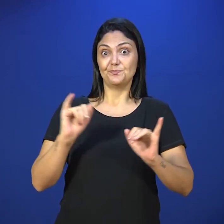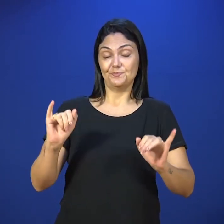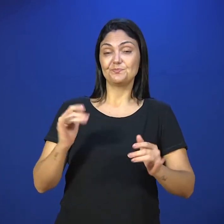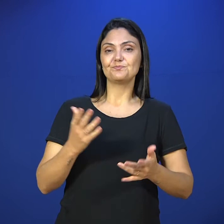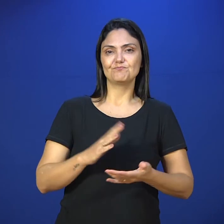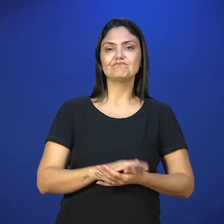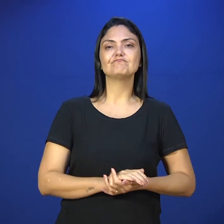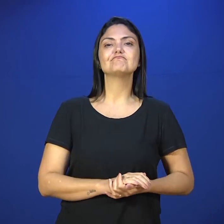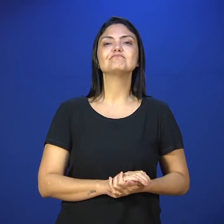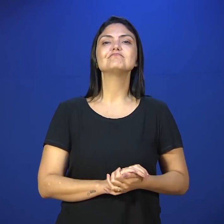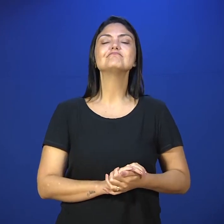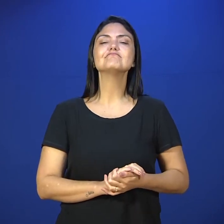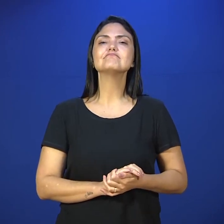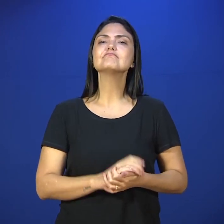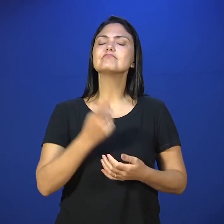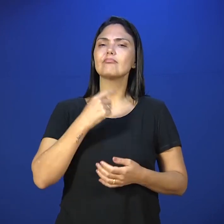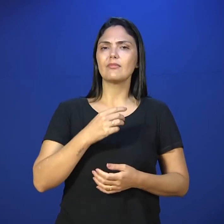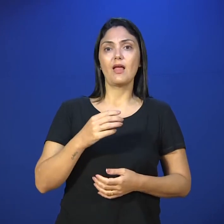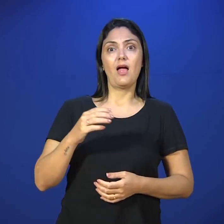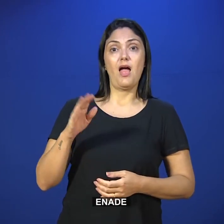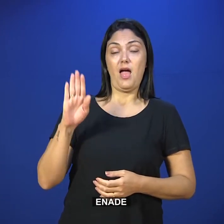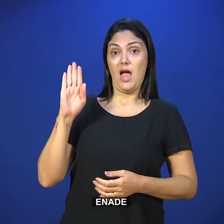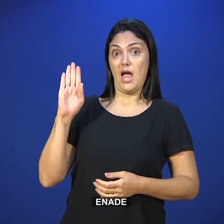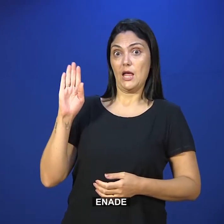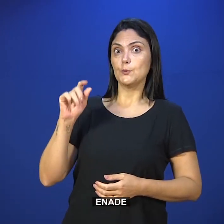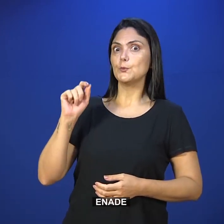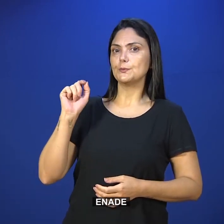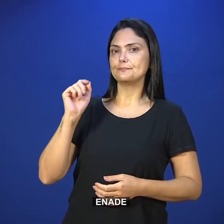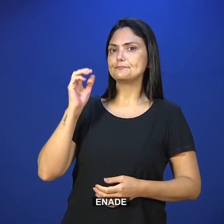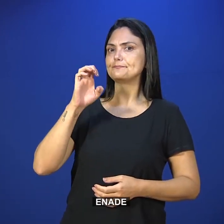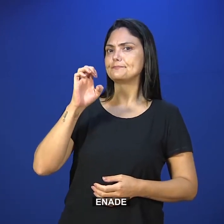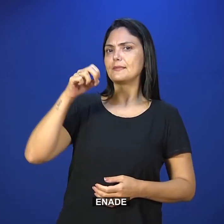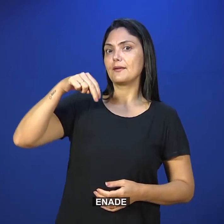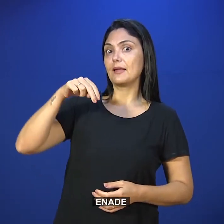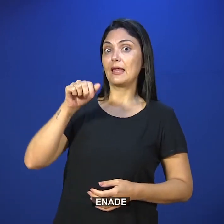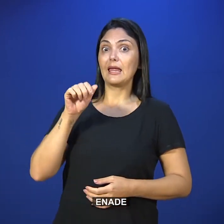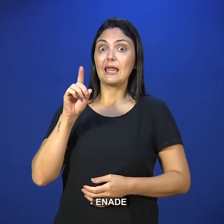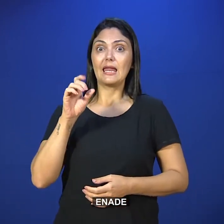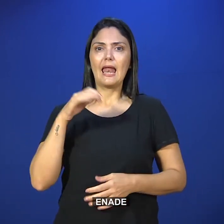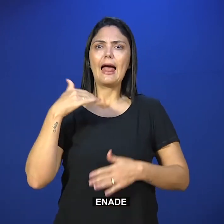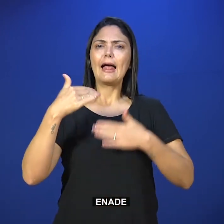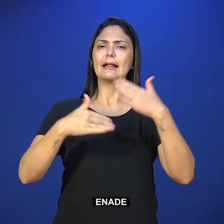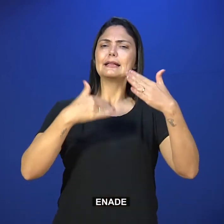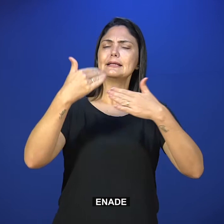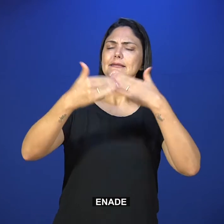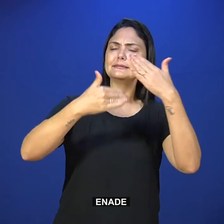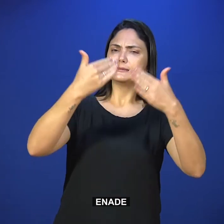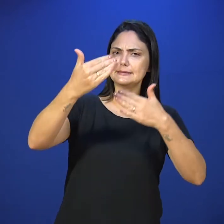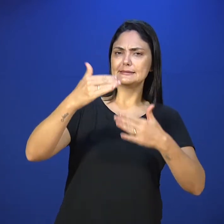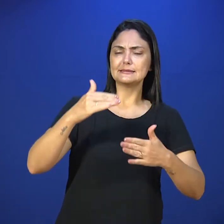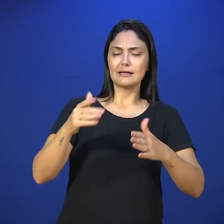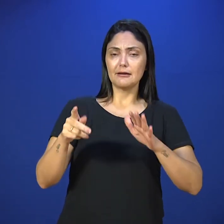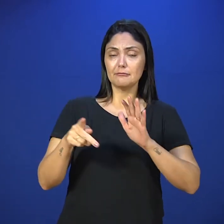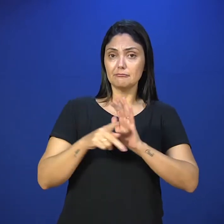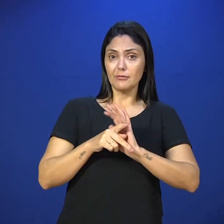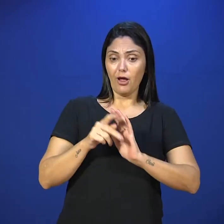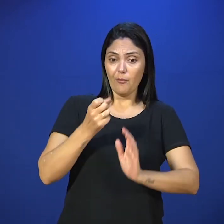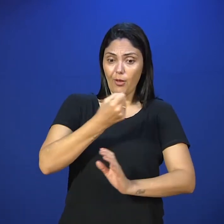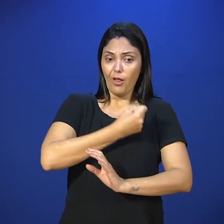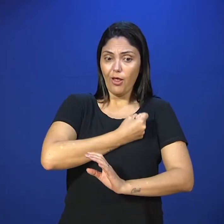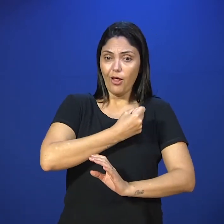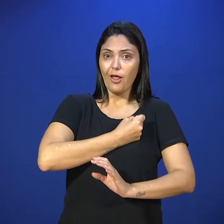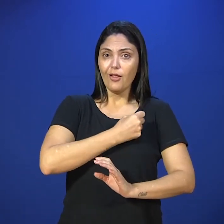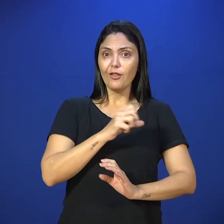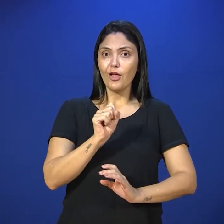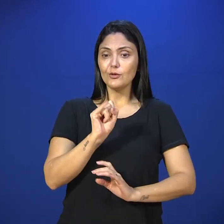futuras. 1. Fica o candidato ciente que o ENAD, Exame Nacional de Desempenho de Estudantes, integra o Sistema